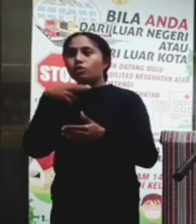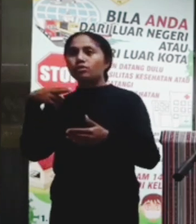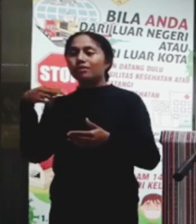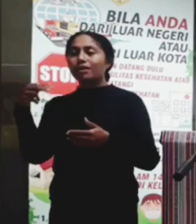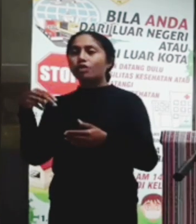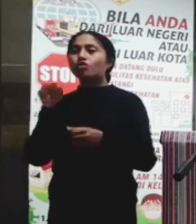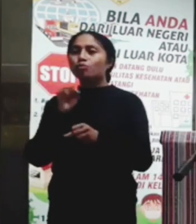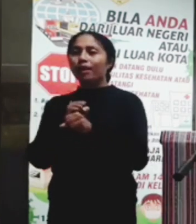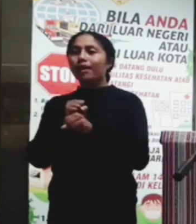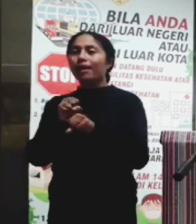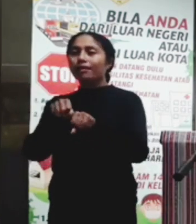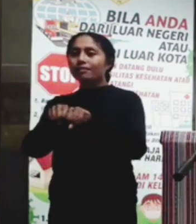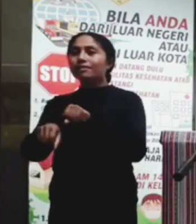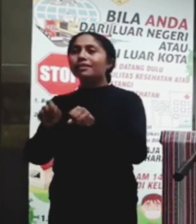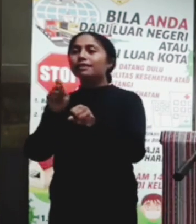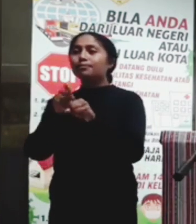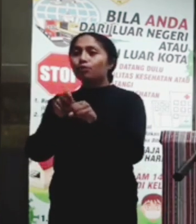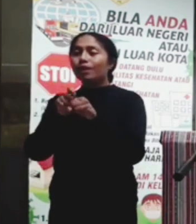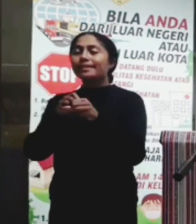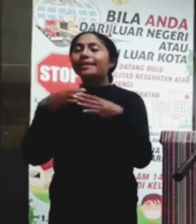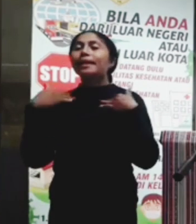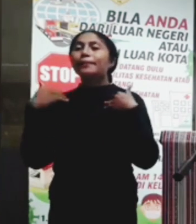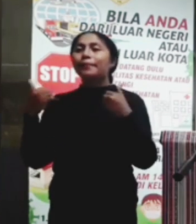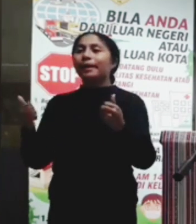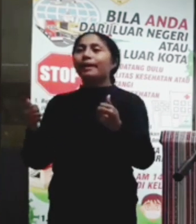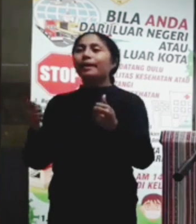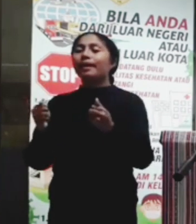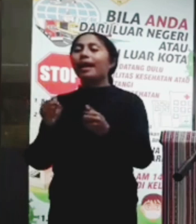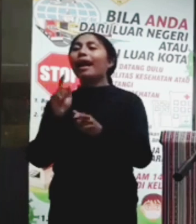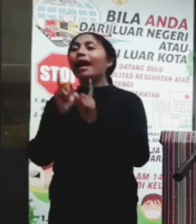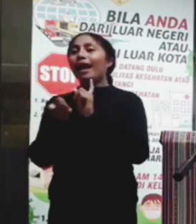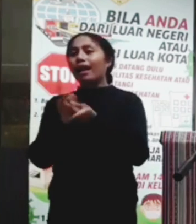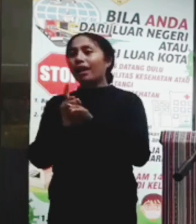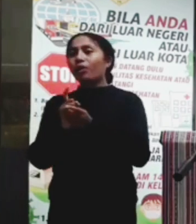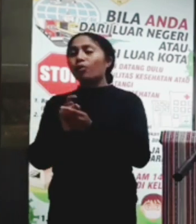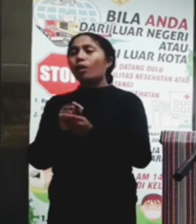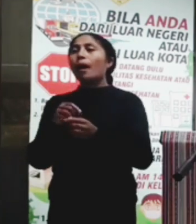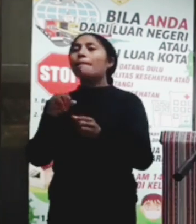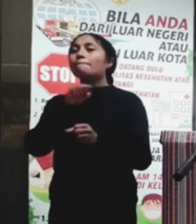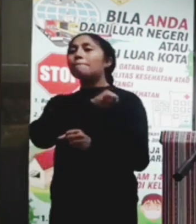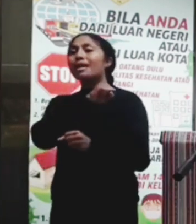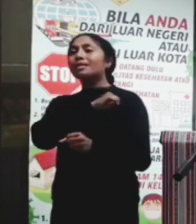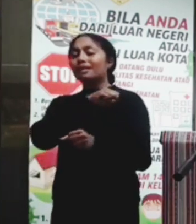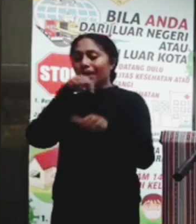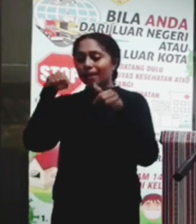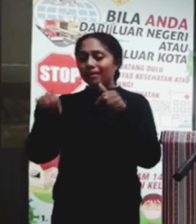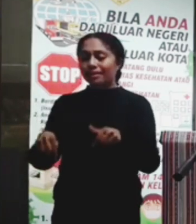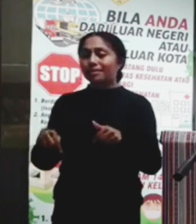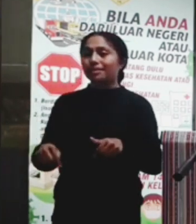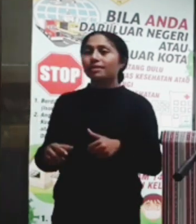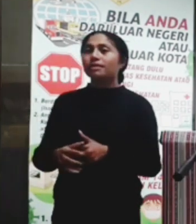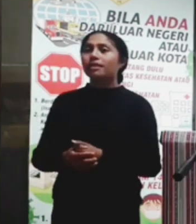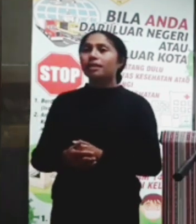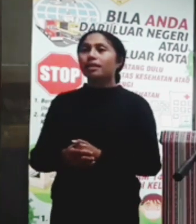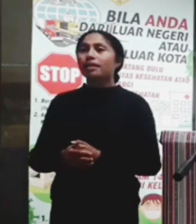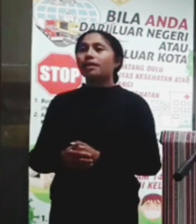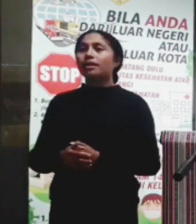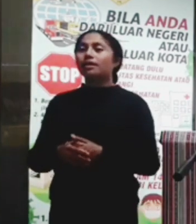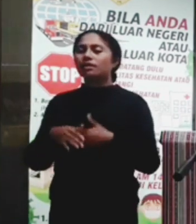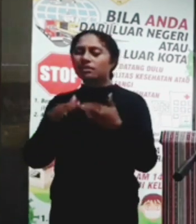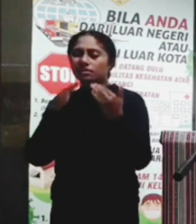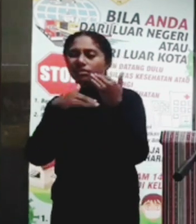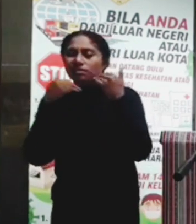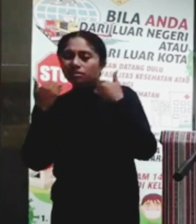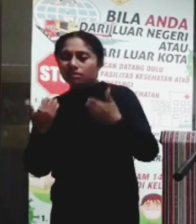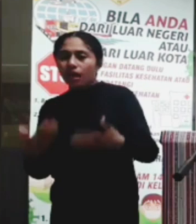diimplementasikan secara baik pada saat bangsa ini Hai digerak